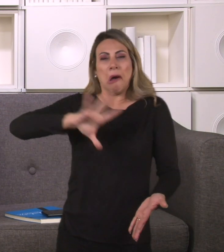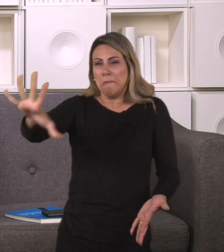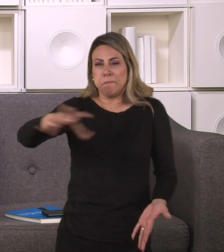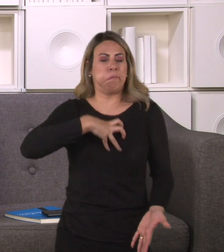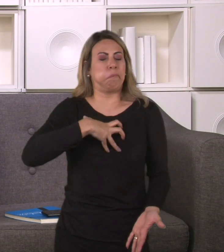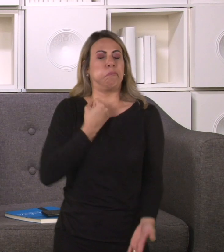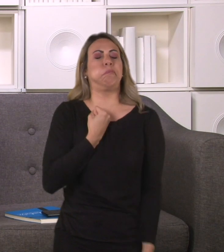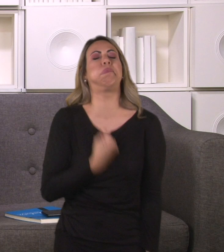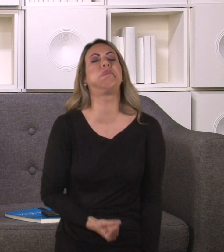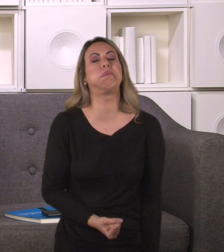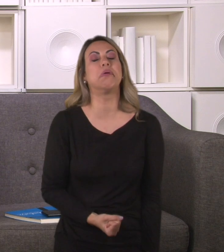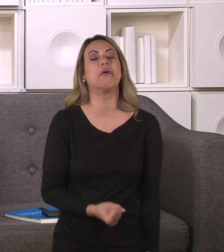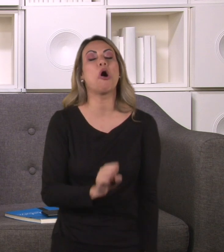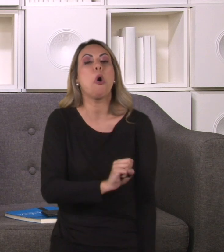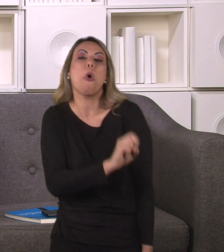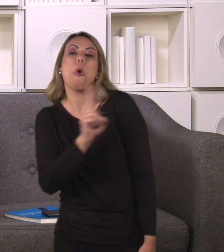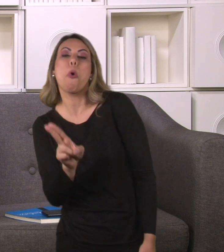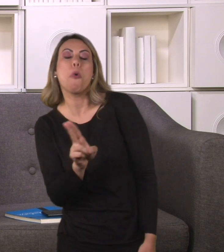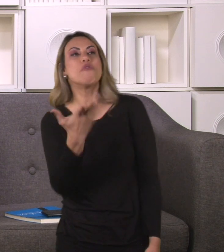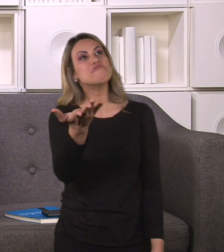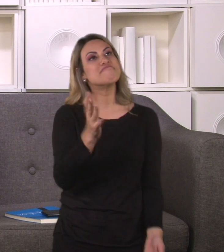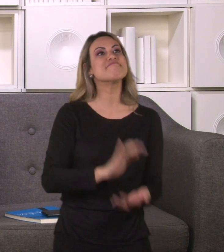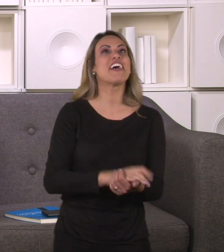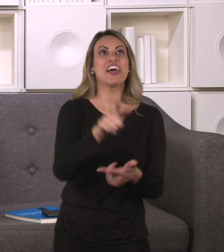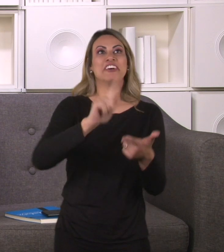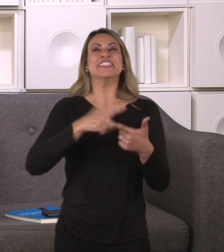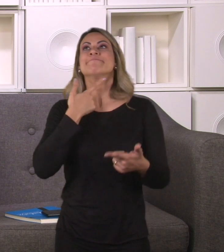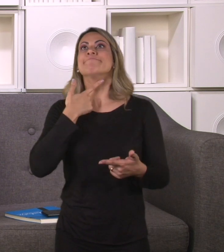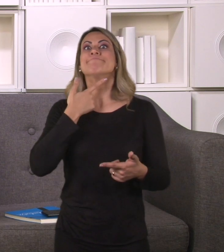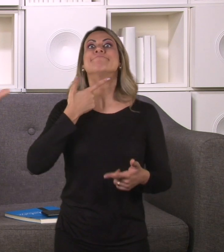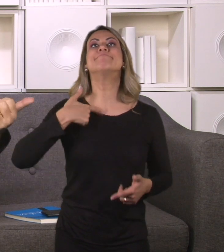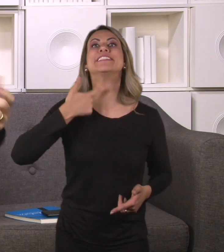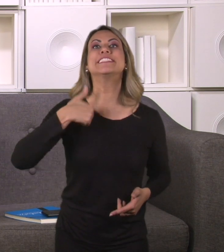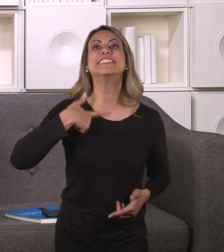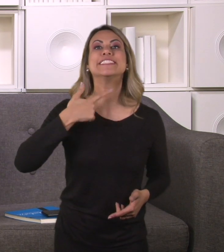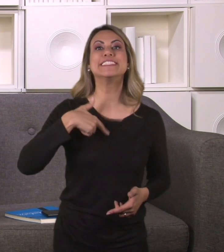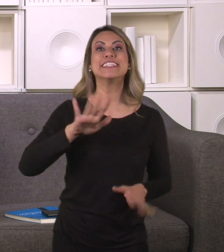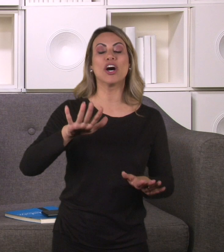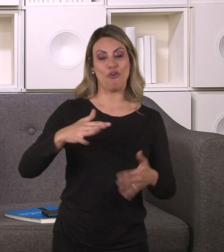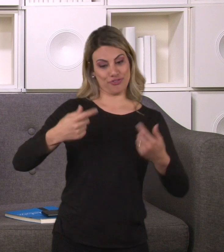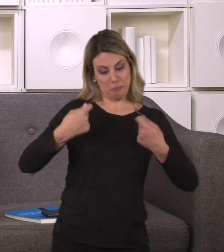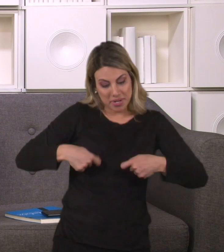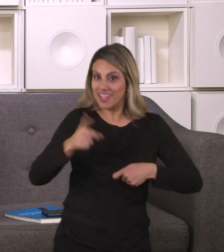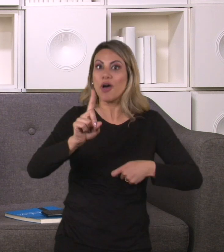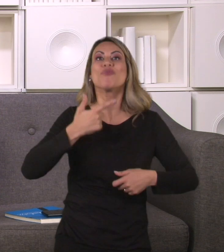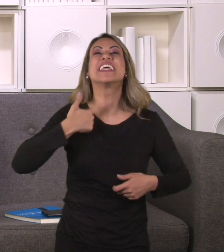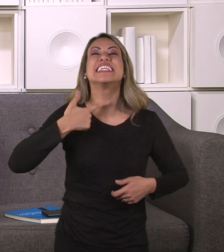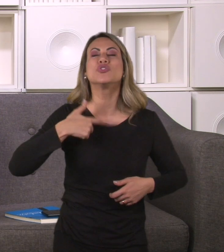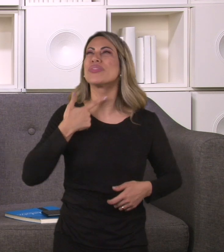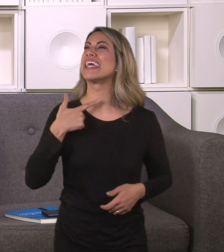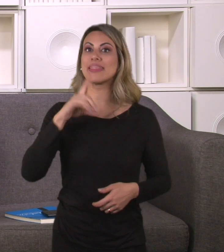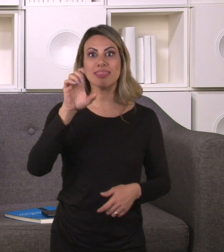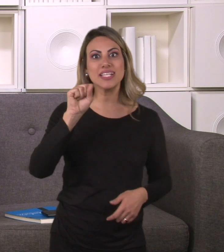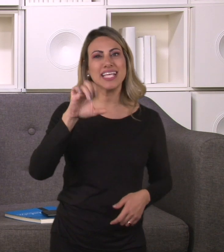É complicado. Ou você sofre mais quando os seus desejos, não necessidades, seus desejos são frustrados,